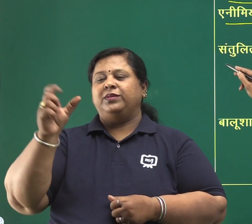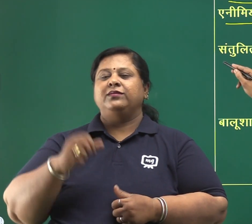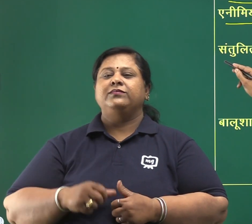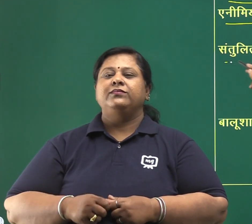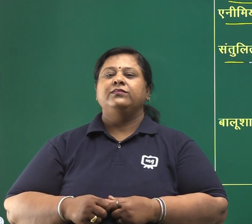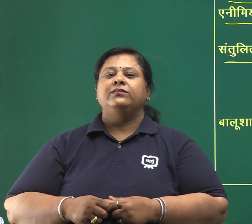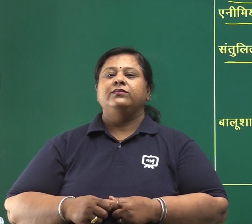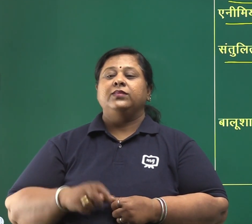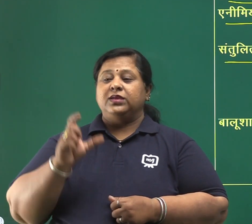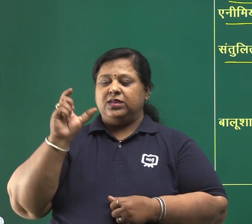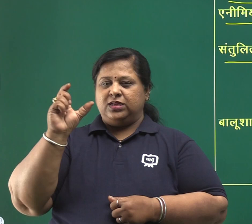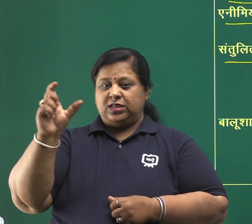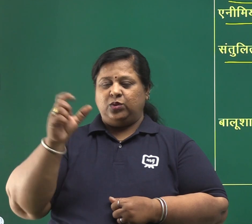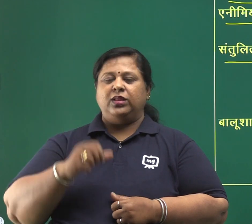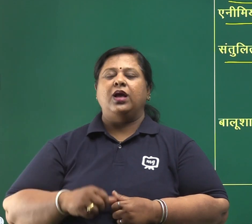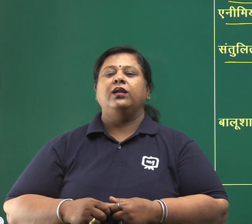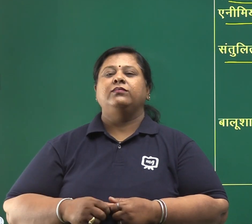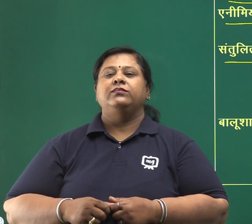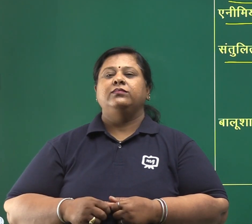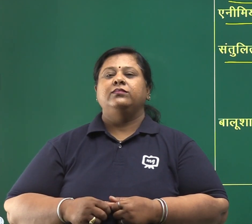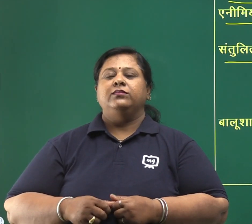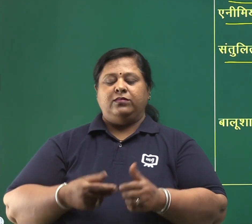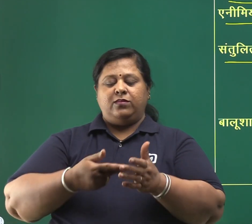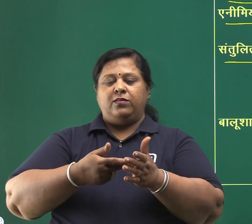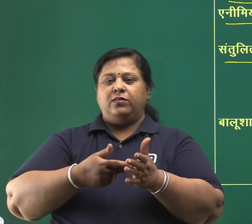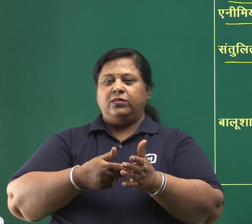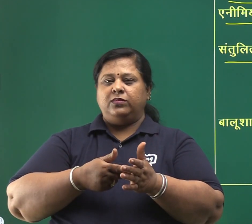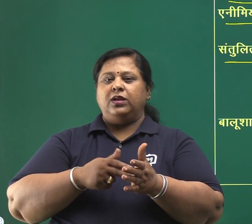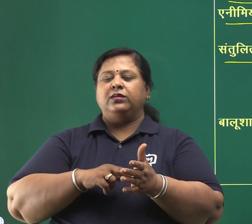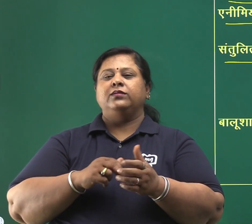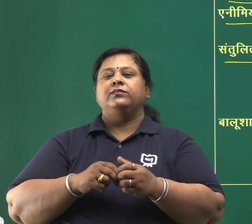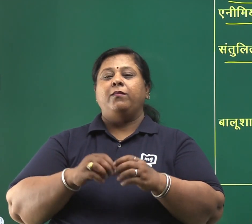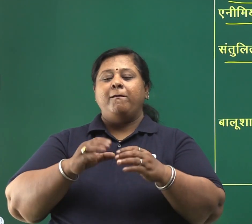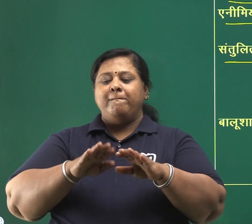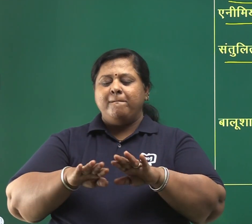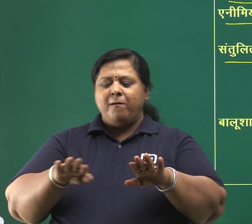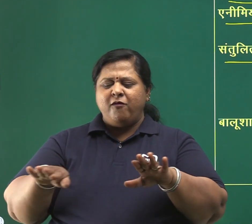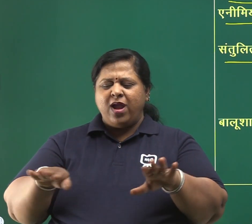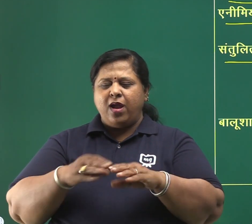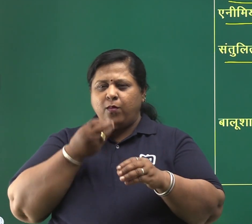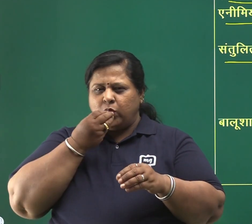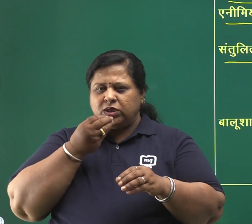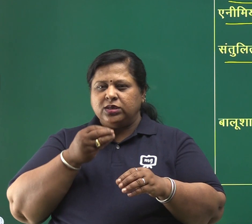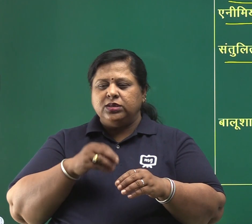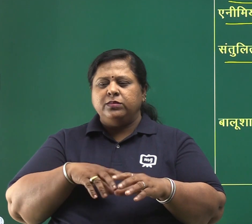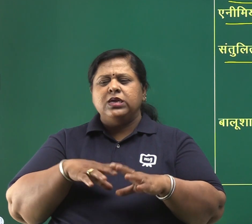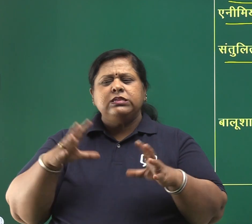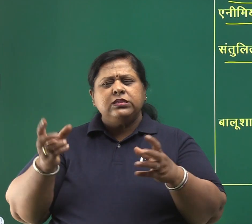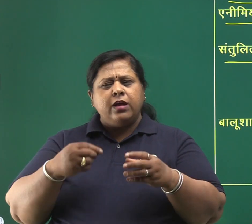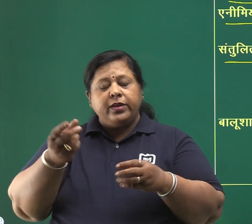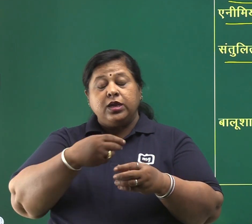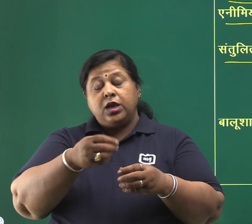है संतुलित आहार। वह भोजन जिसमें सभी